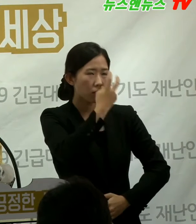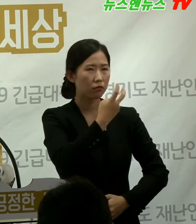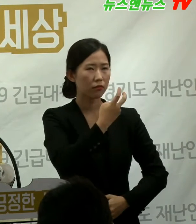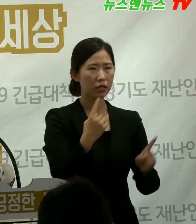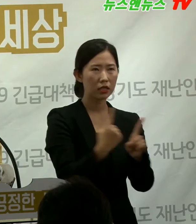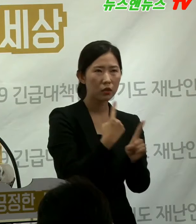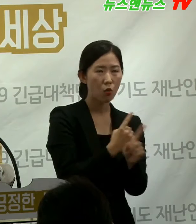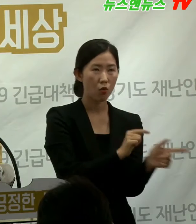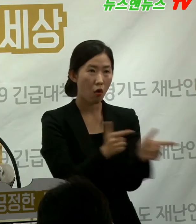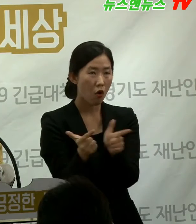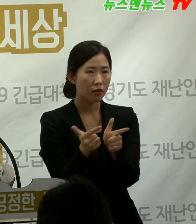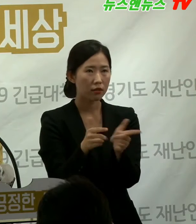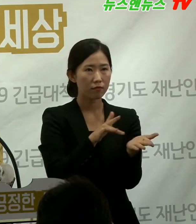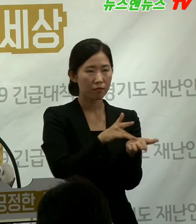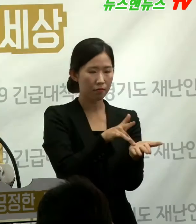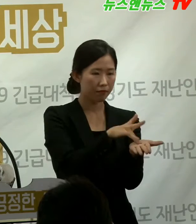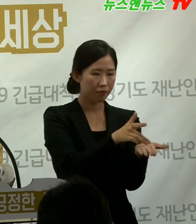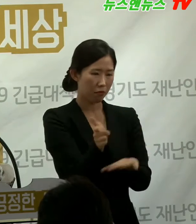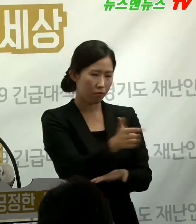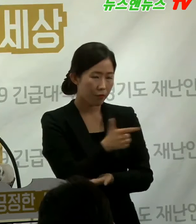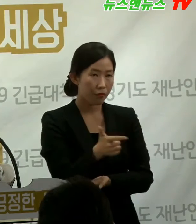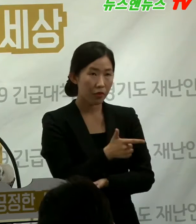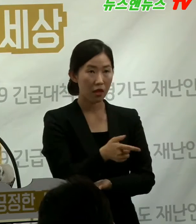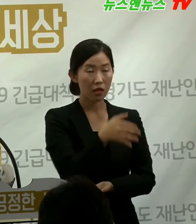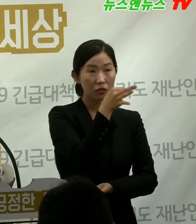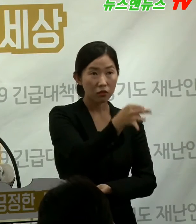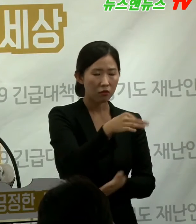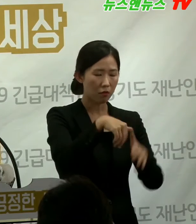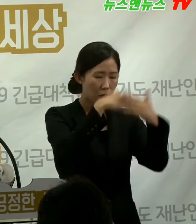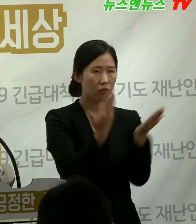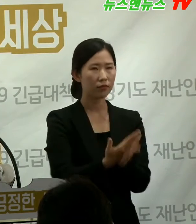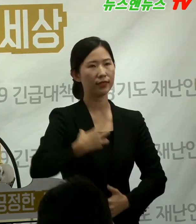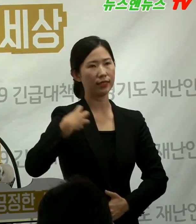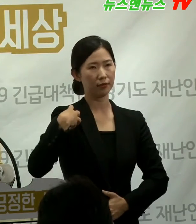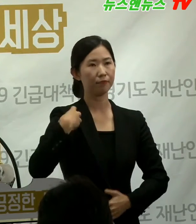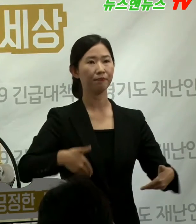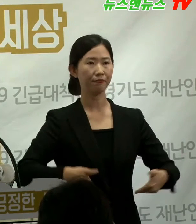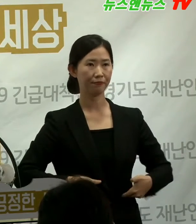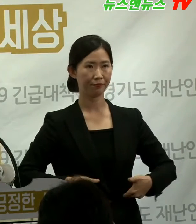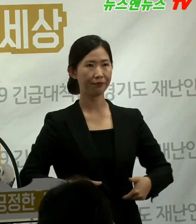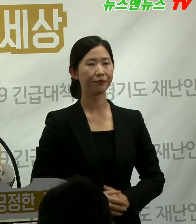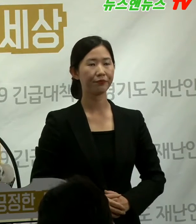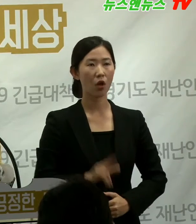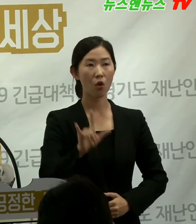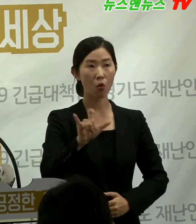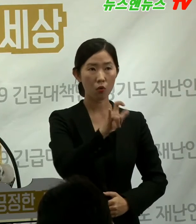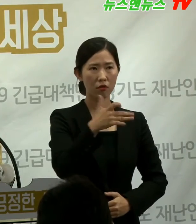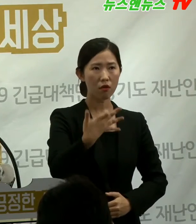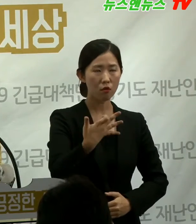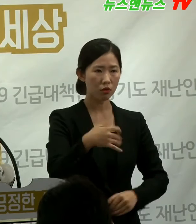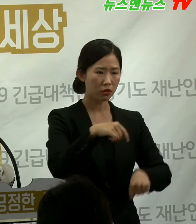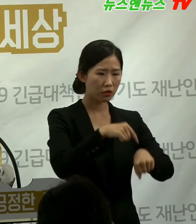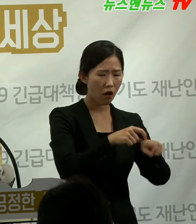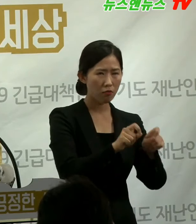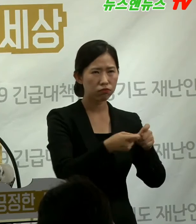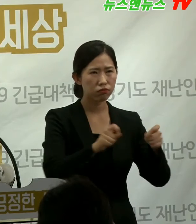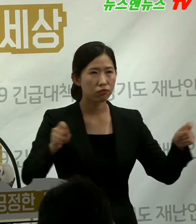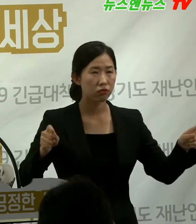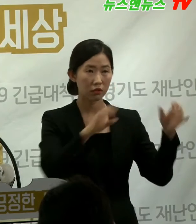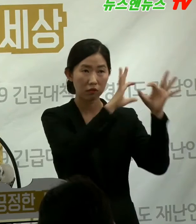관련 방역비 전액을 부당 청구할 계획입니다. 코로나19 사태가 장기화될수록 우리의